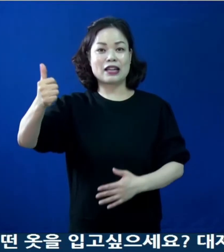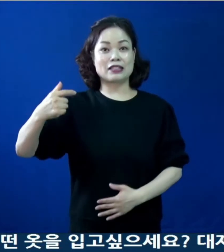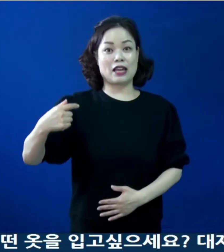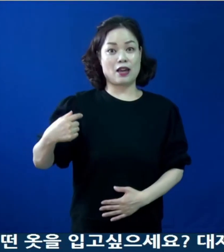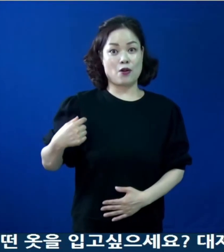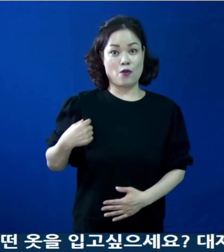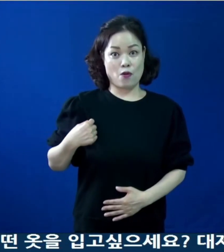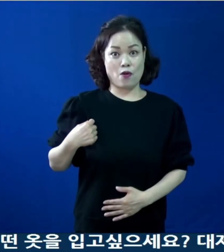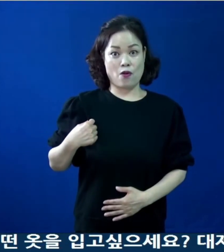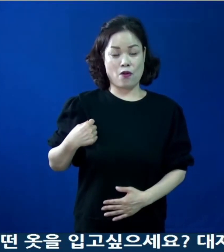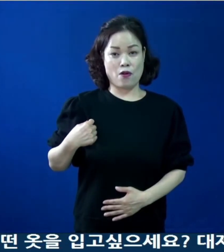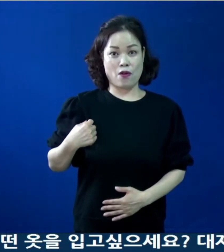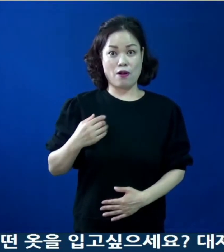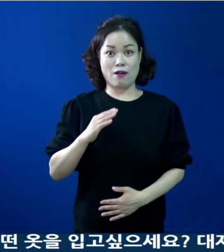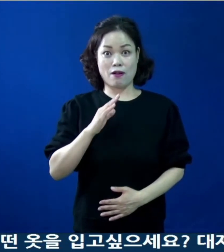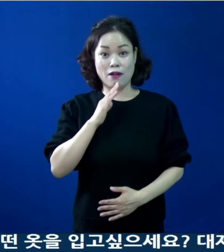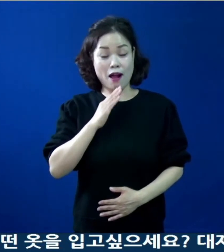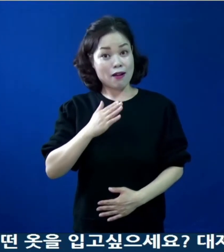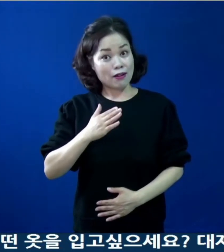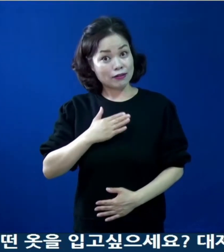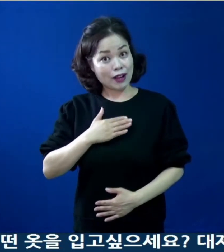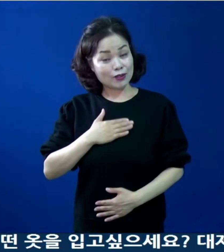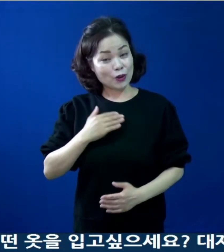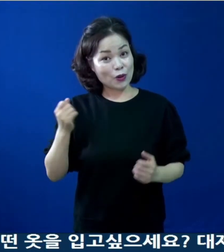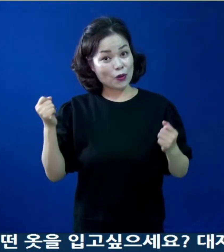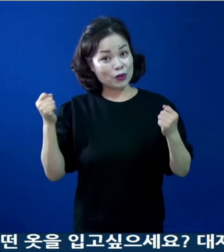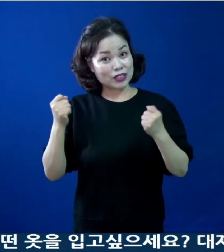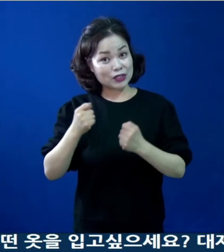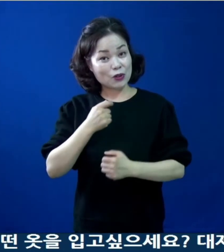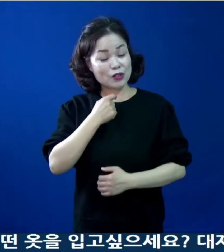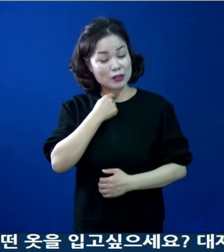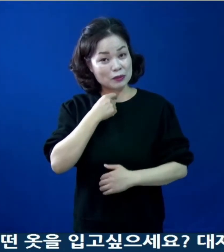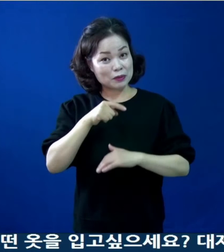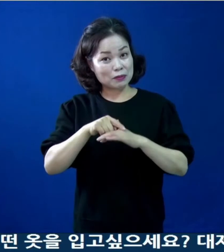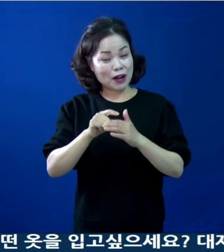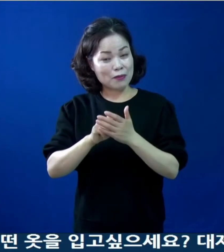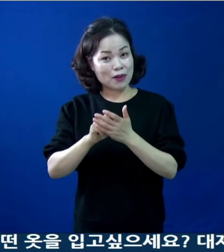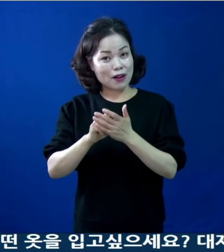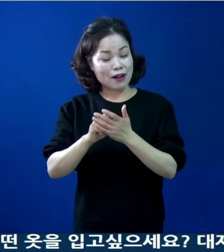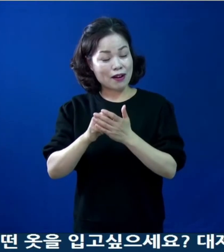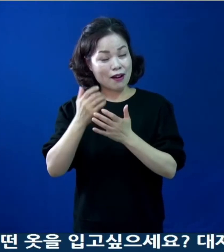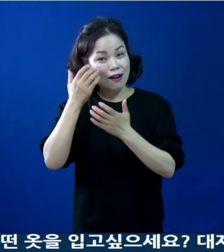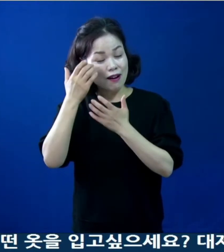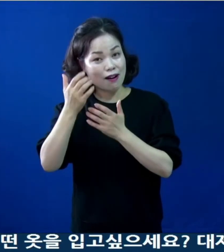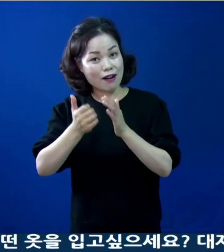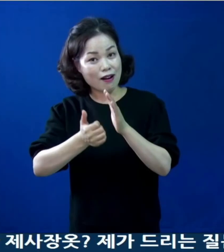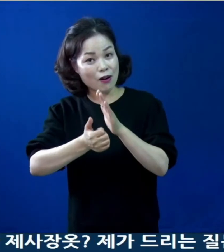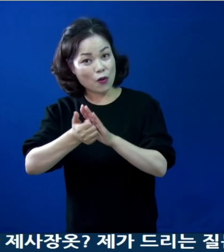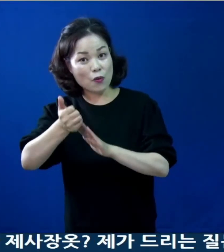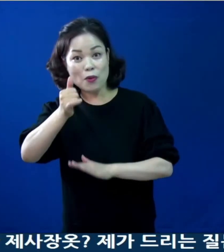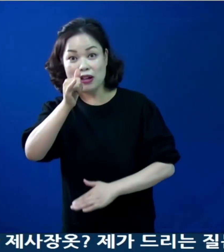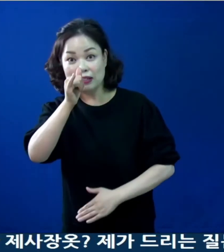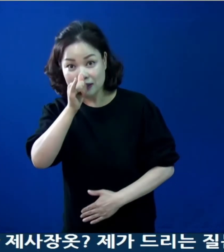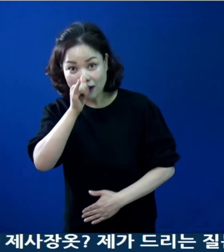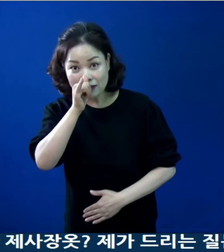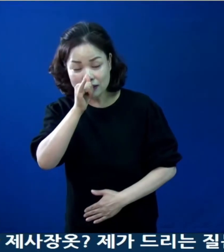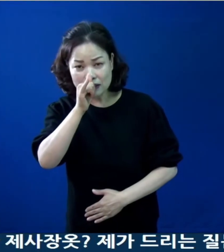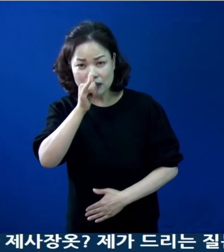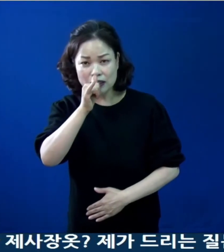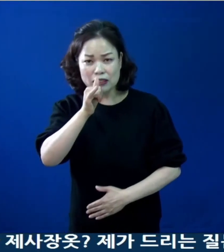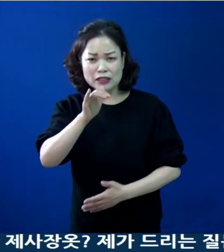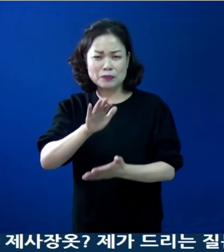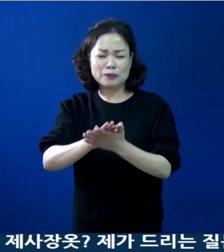옷을 과연 나도 입고 싶은 마음의 열망이 있어야 하는데, 그